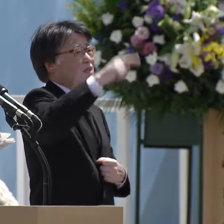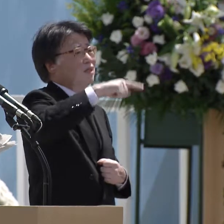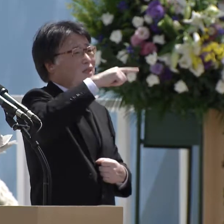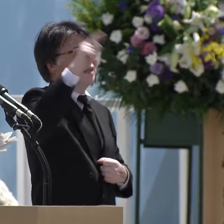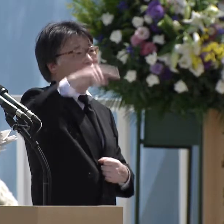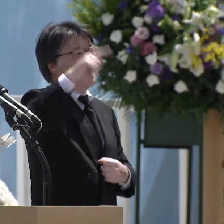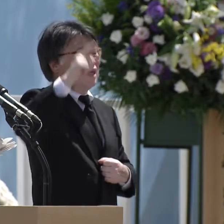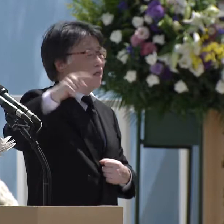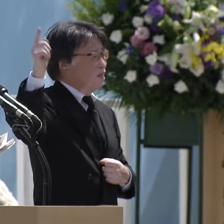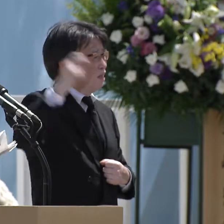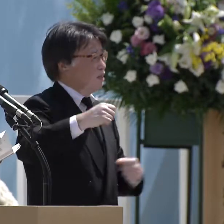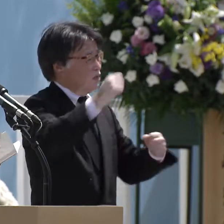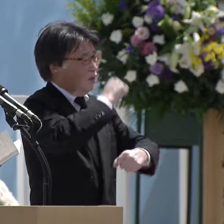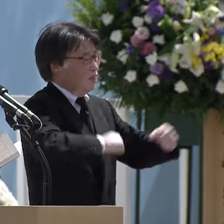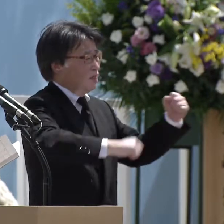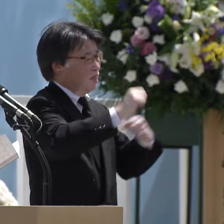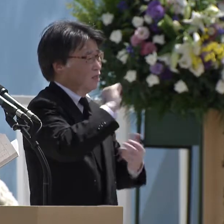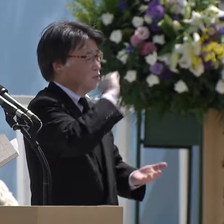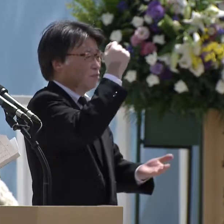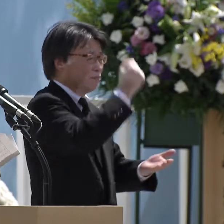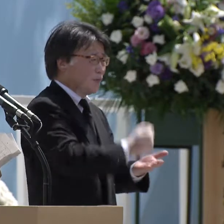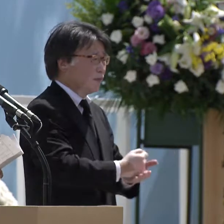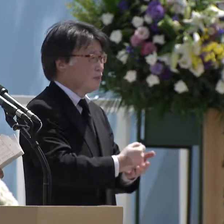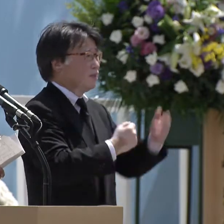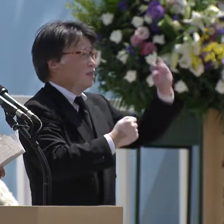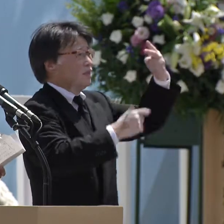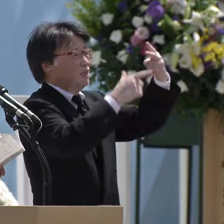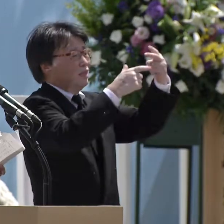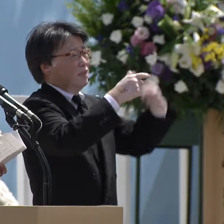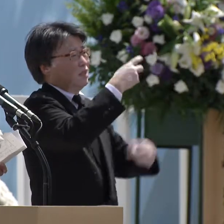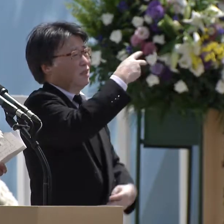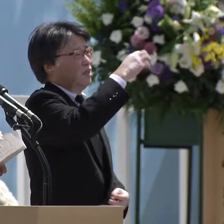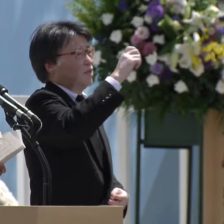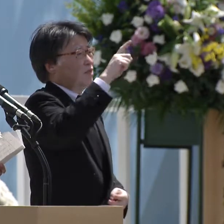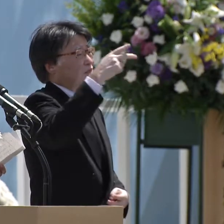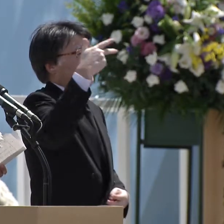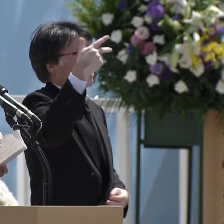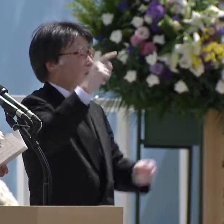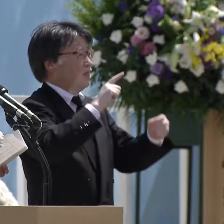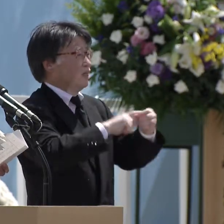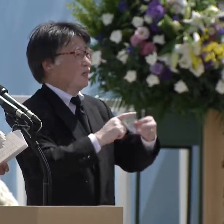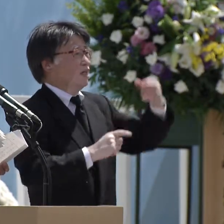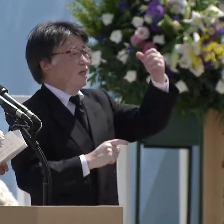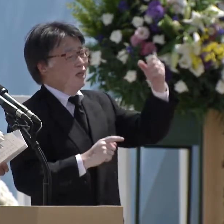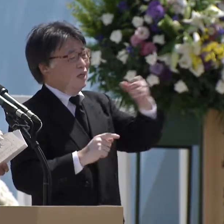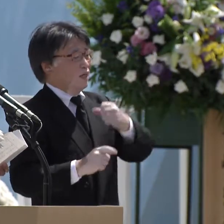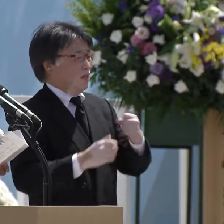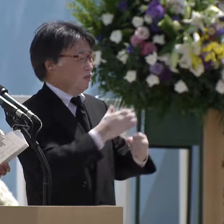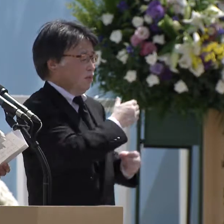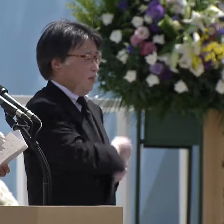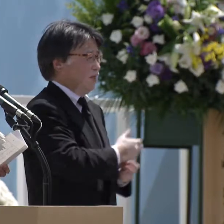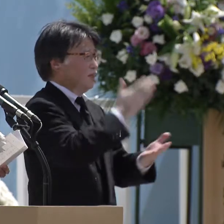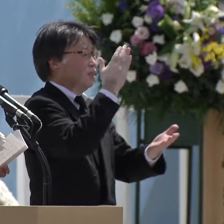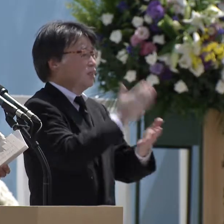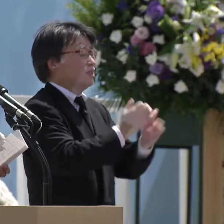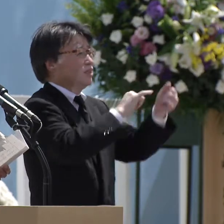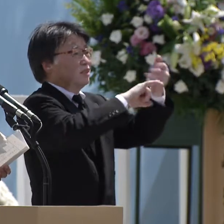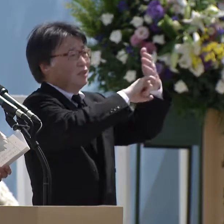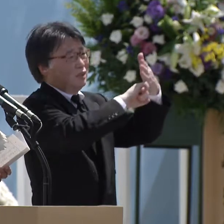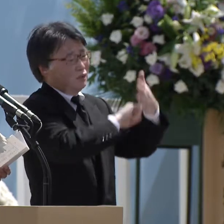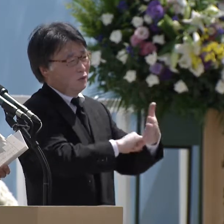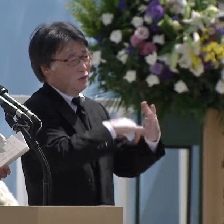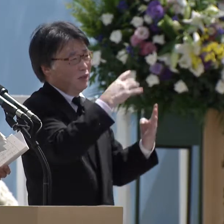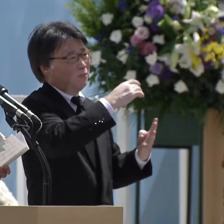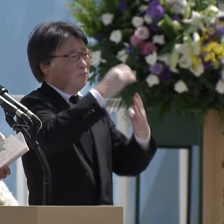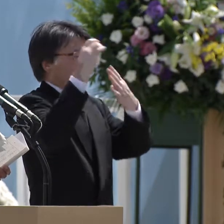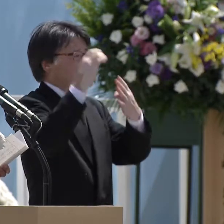ビー活動などが実を結び、2017年7月、核兵器禁止条約が国連で採